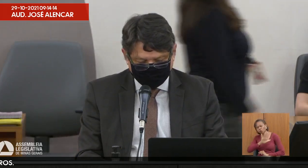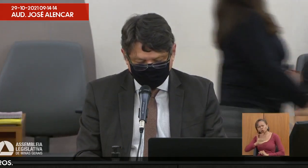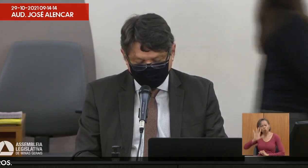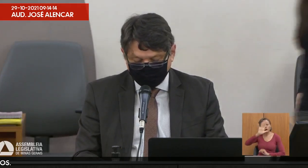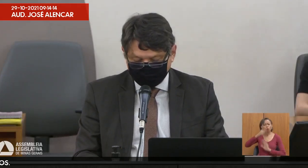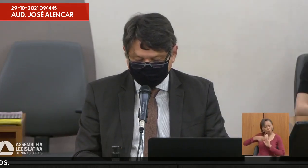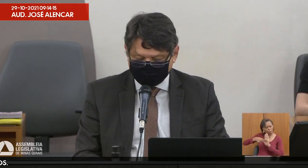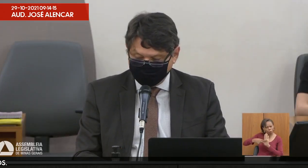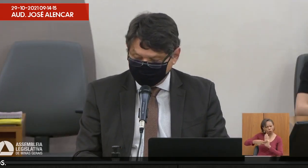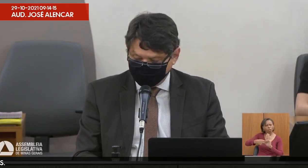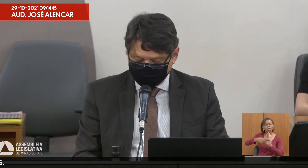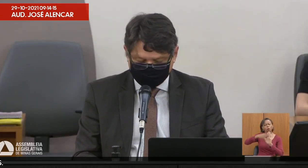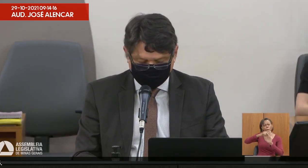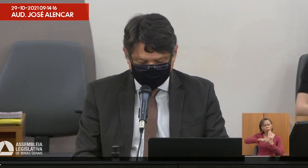e hoje está aqui nos visitando